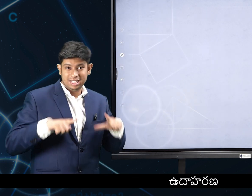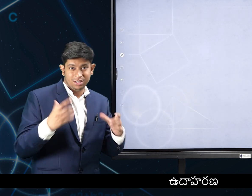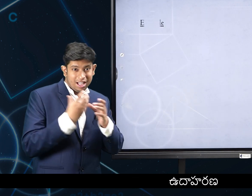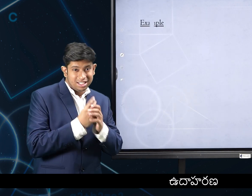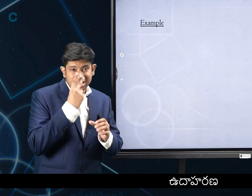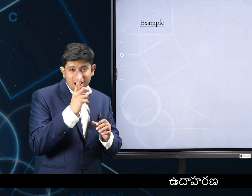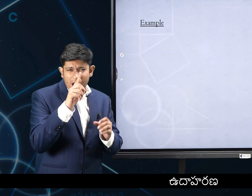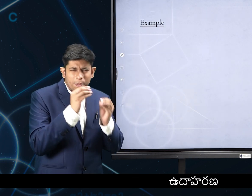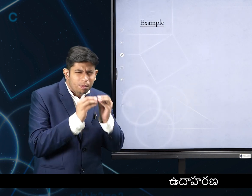ఉదాహరణ: